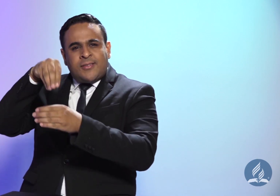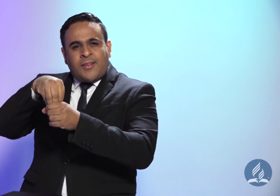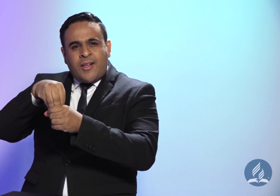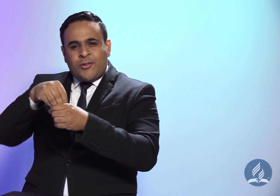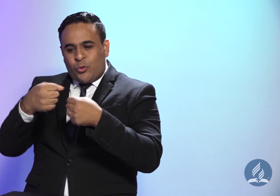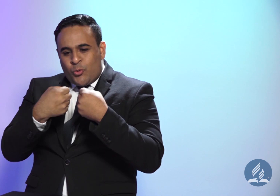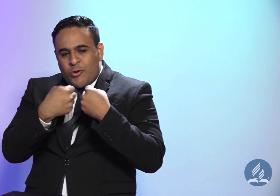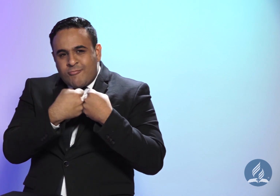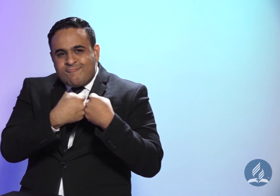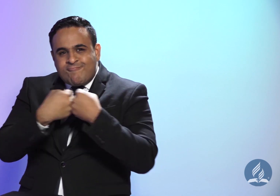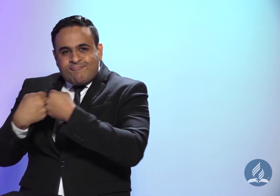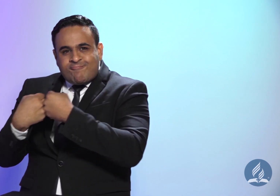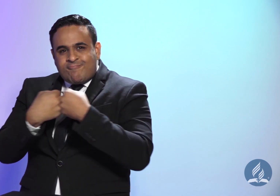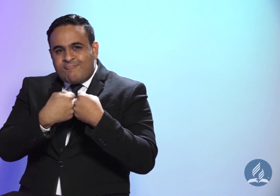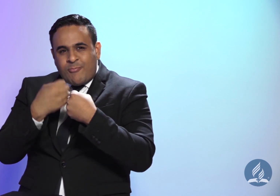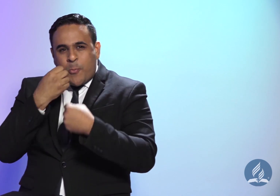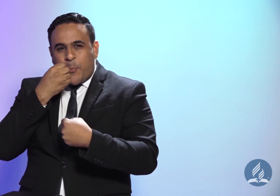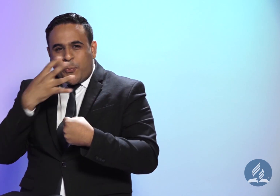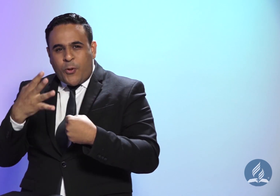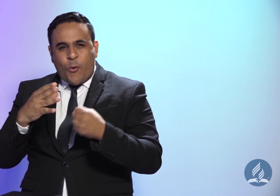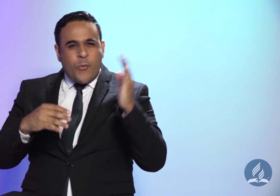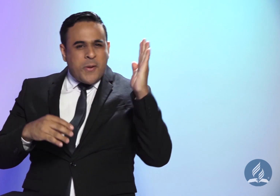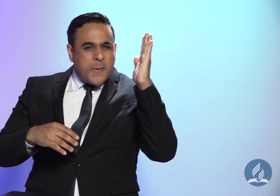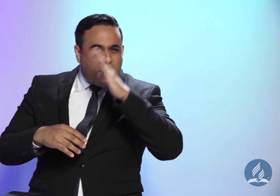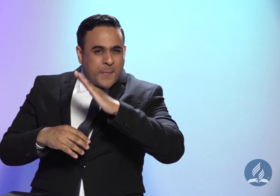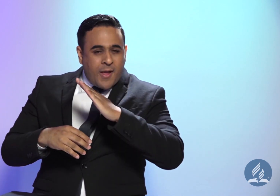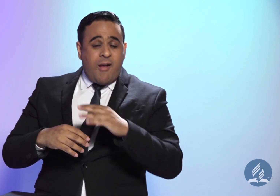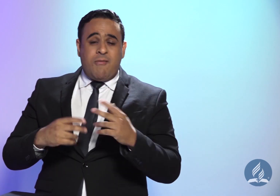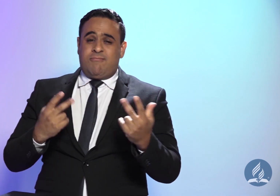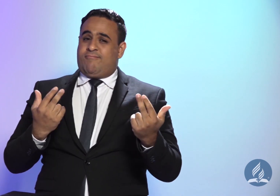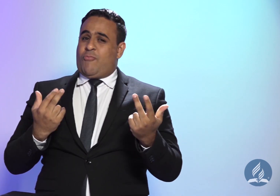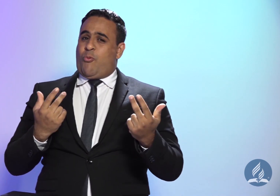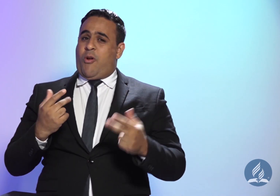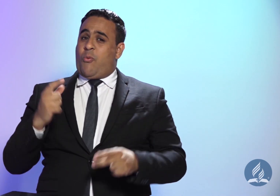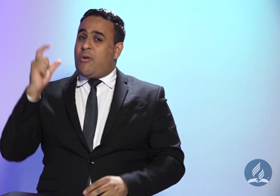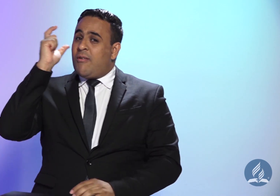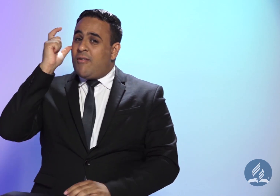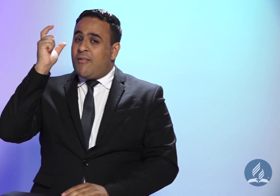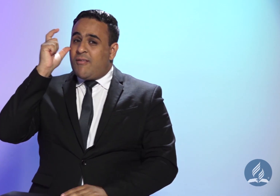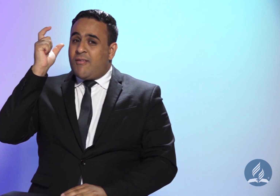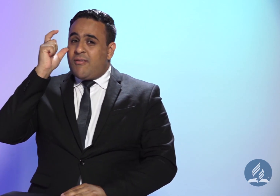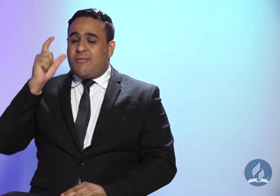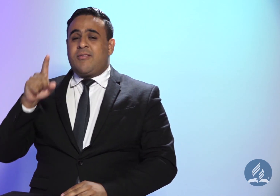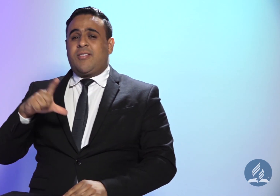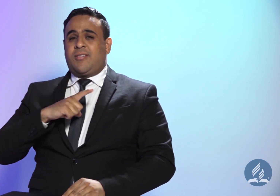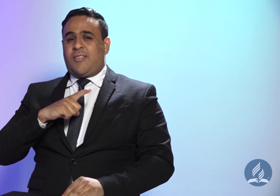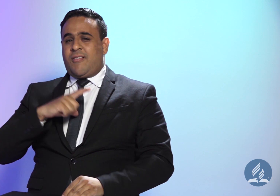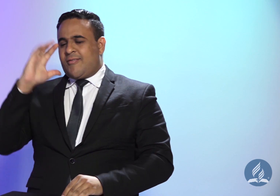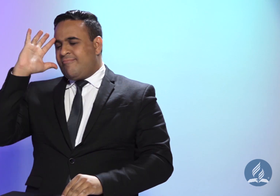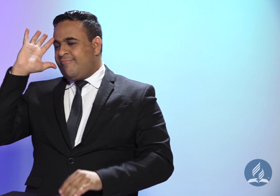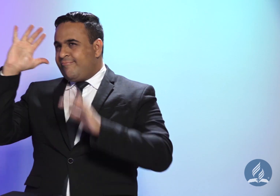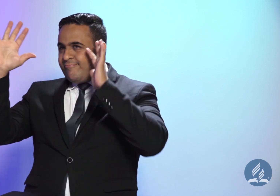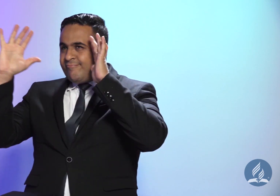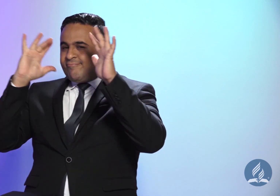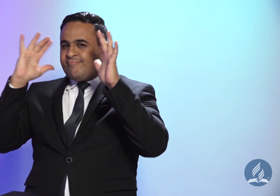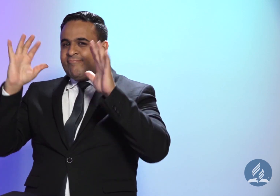está compartilhando. Existe muita verdade misturada com a mentira dentro das fake news. E assim acontece no